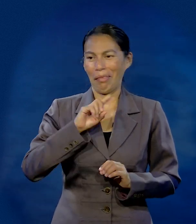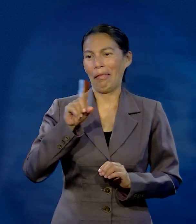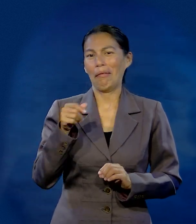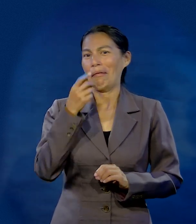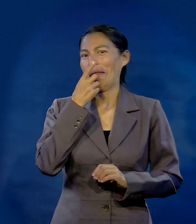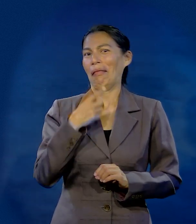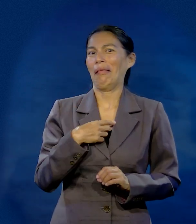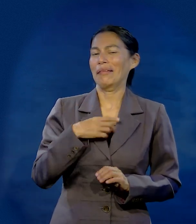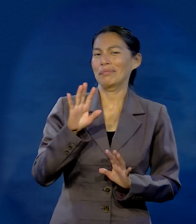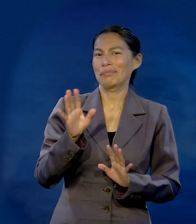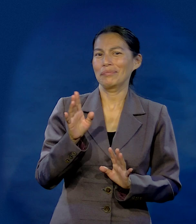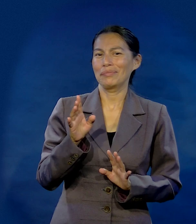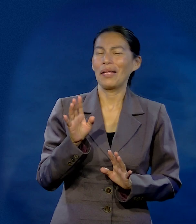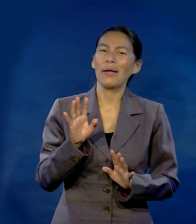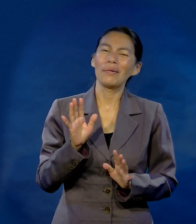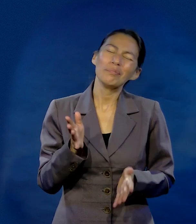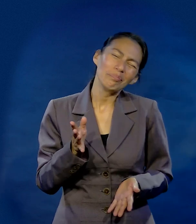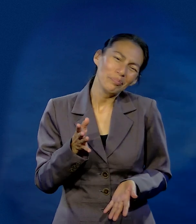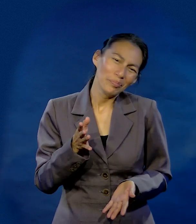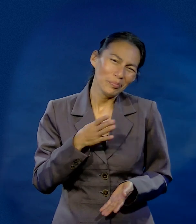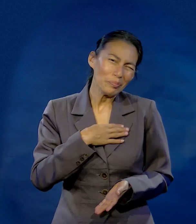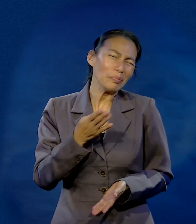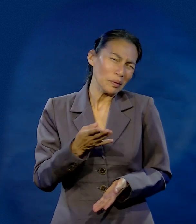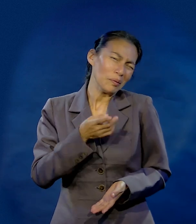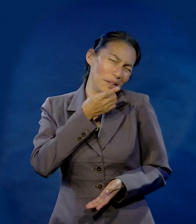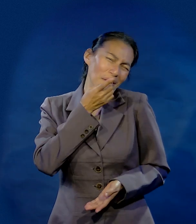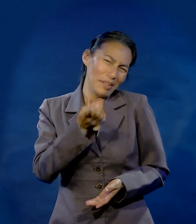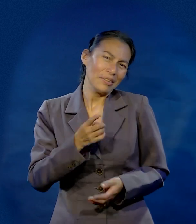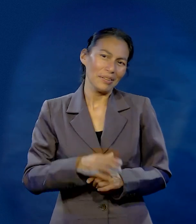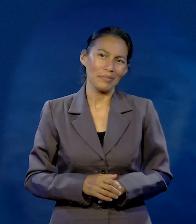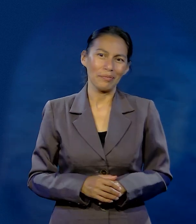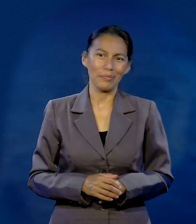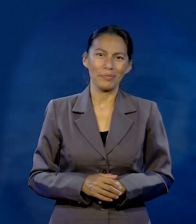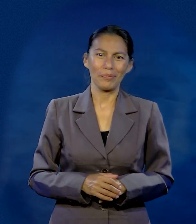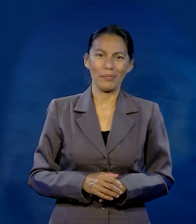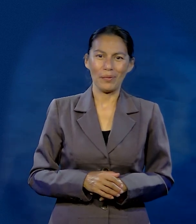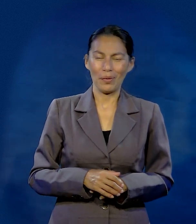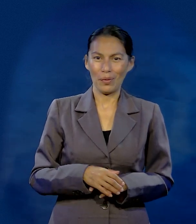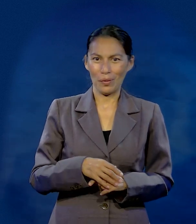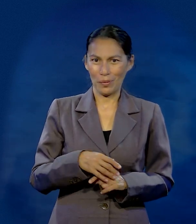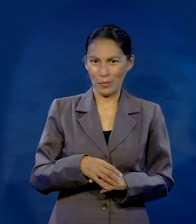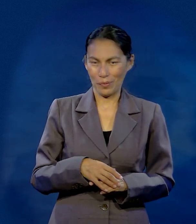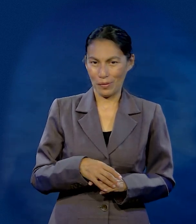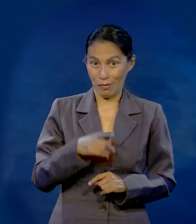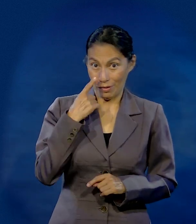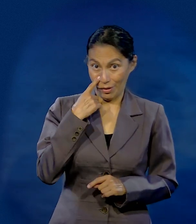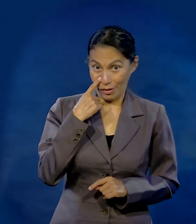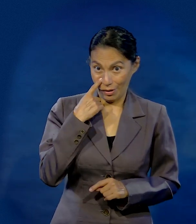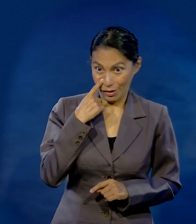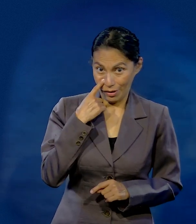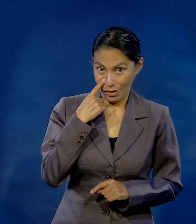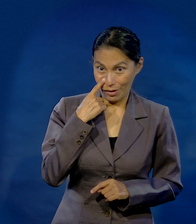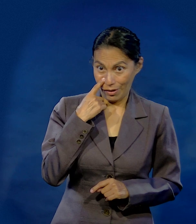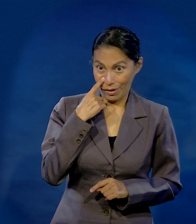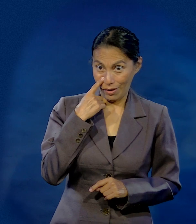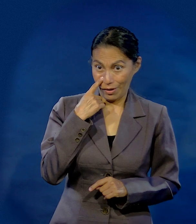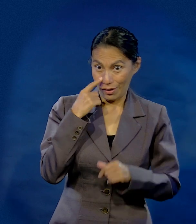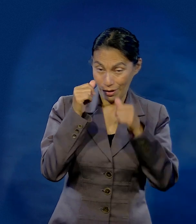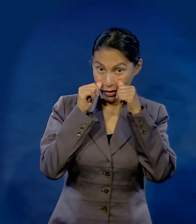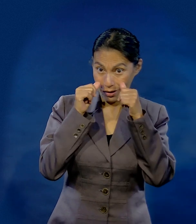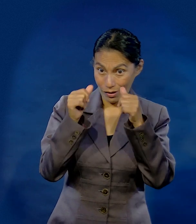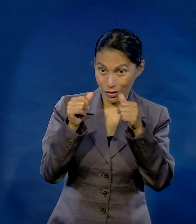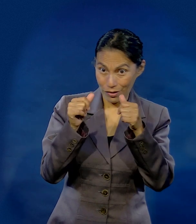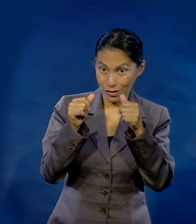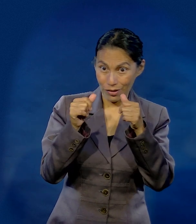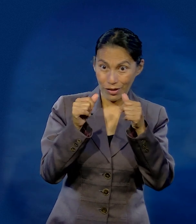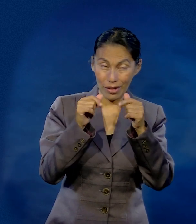Ese soy yo quieren que les diga cómo era yo Bueno le voy a decir porque luego Así me van a decir pero bueno sí